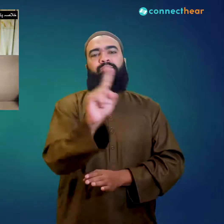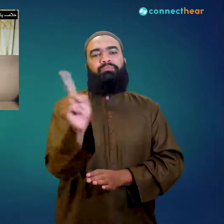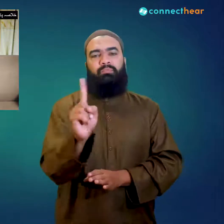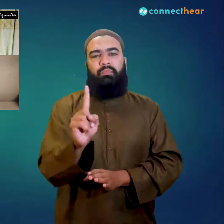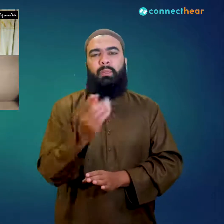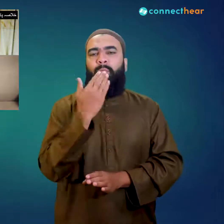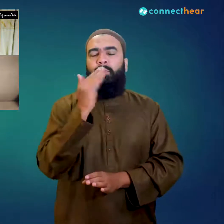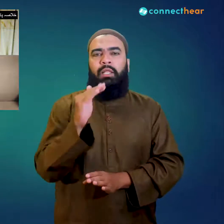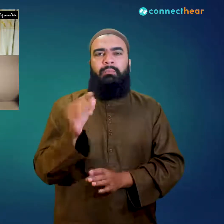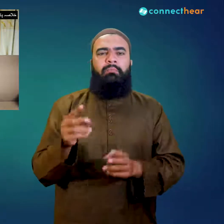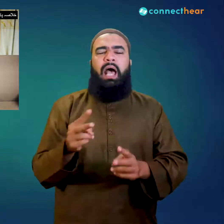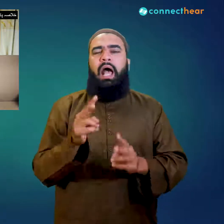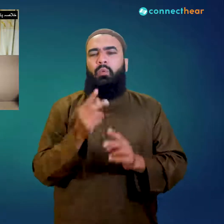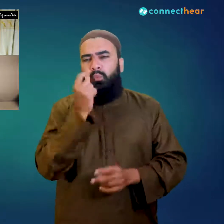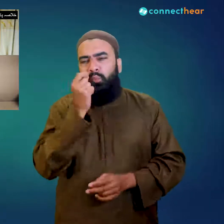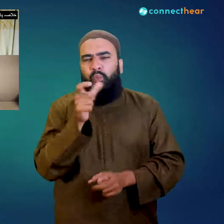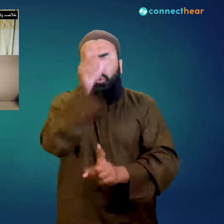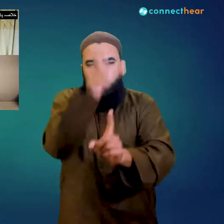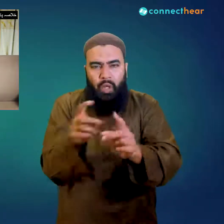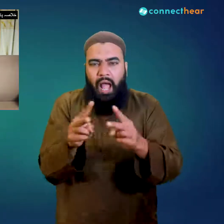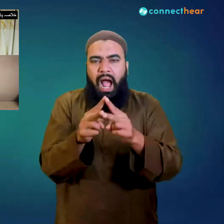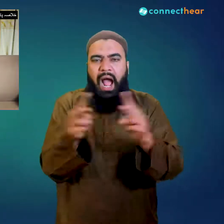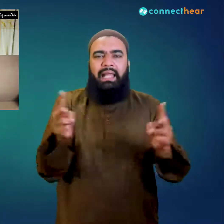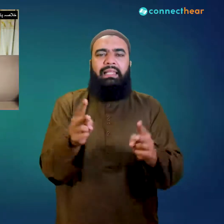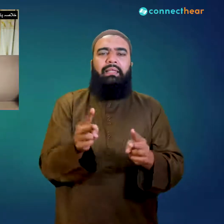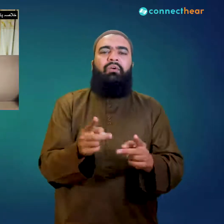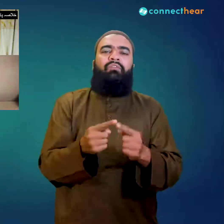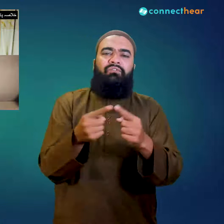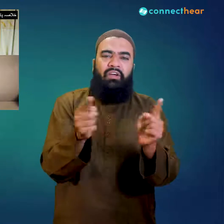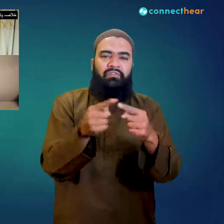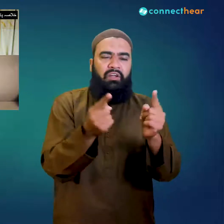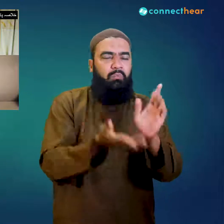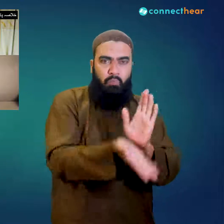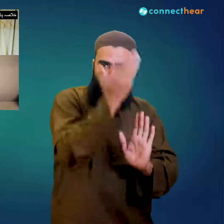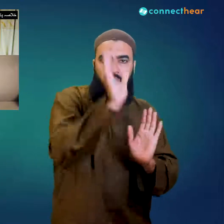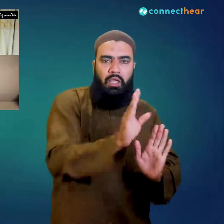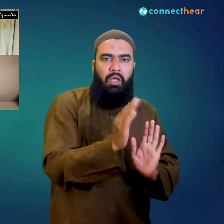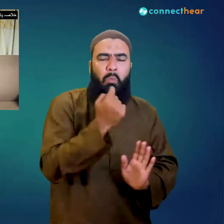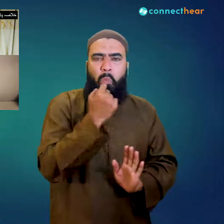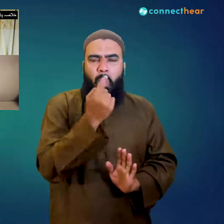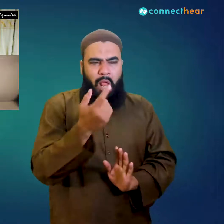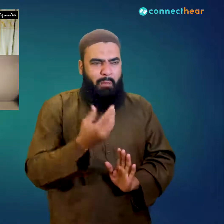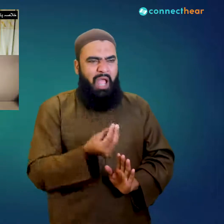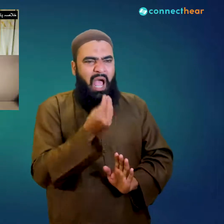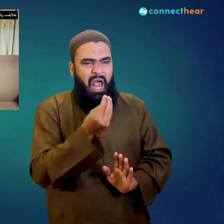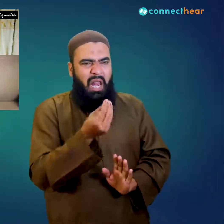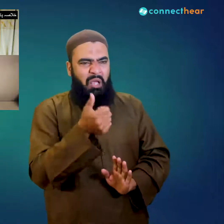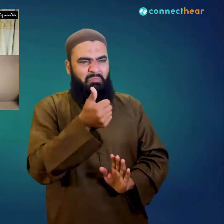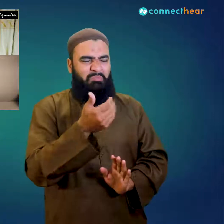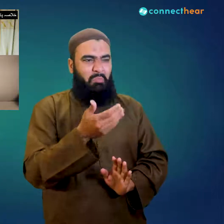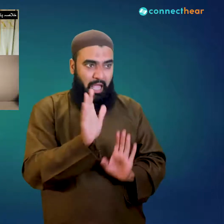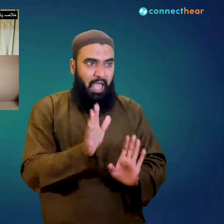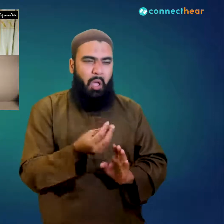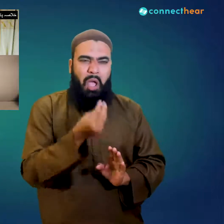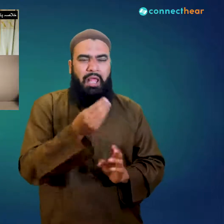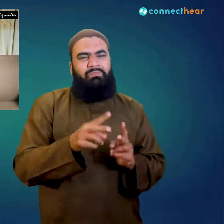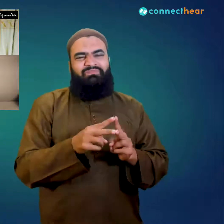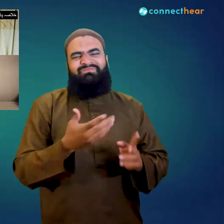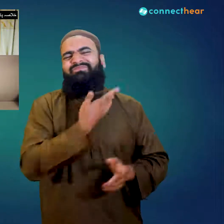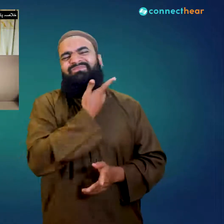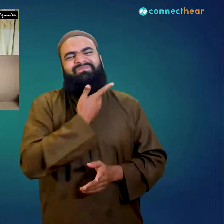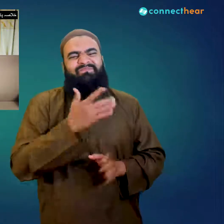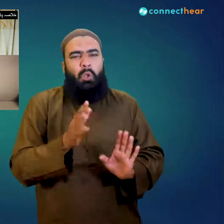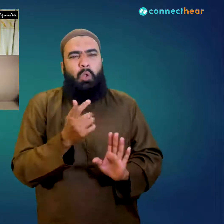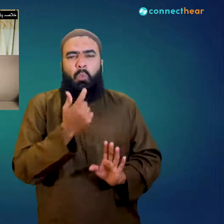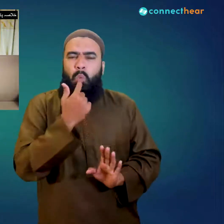سے یا بیماری کی وجہ سے یا مرغوب نہ ہونے کی وجہ سے استعمال نہیں کرتا تو وہ اس بات میں نہیں کہ وہ حلال